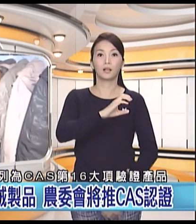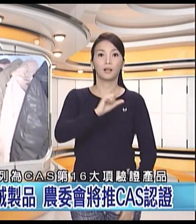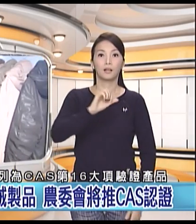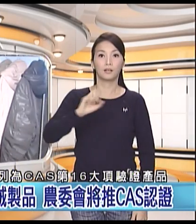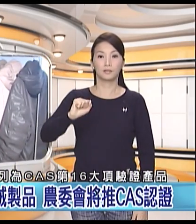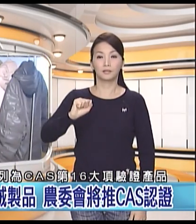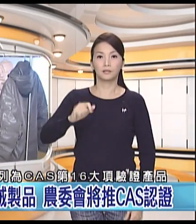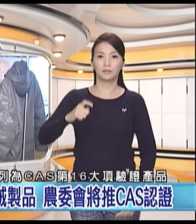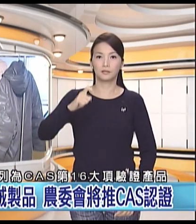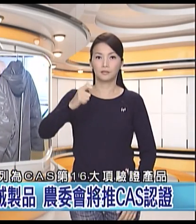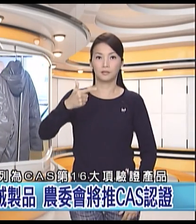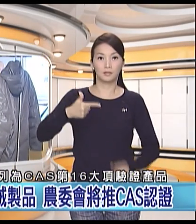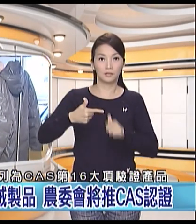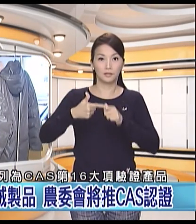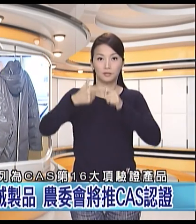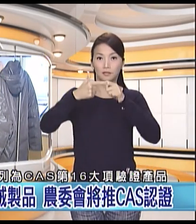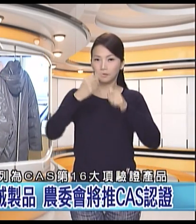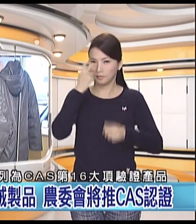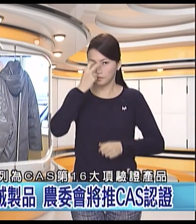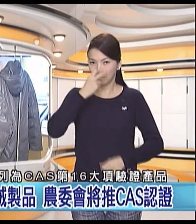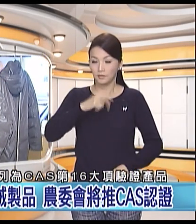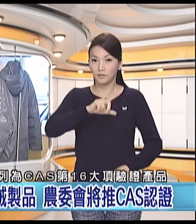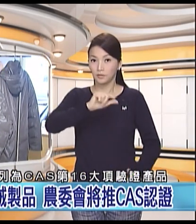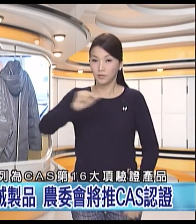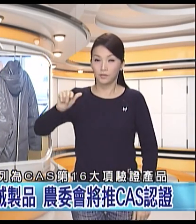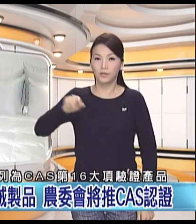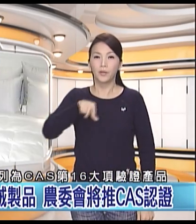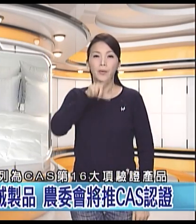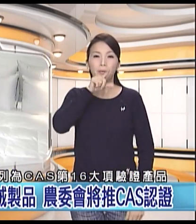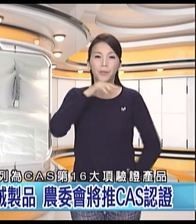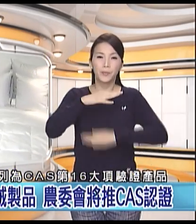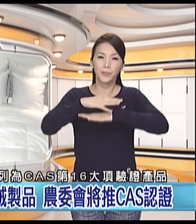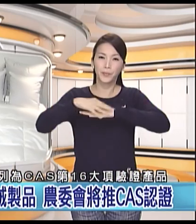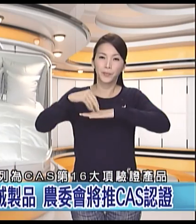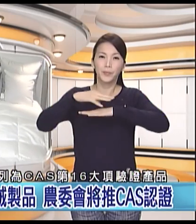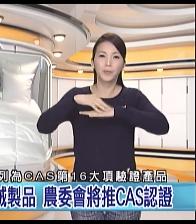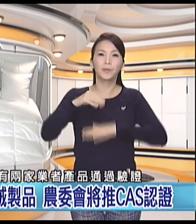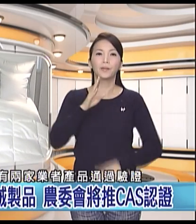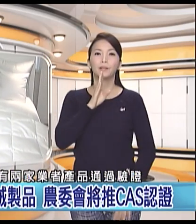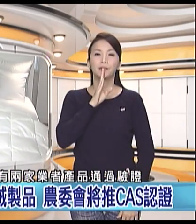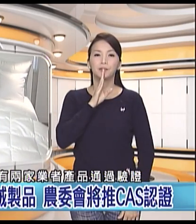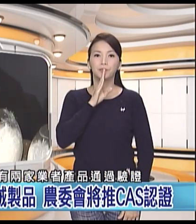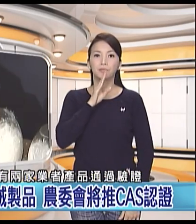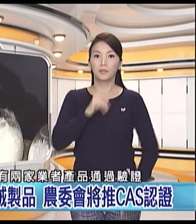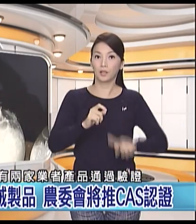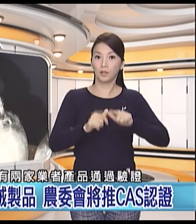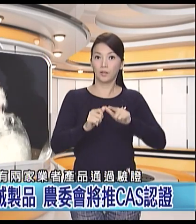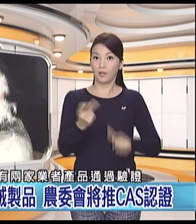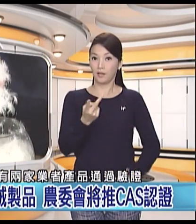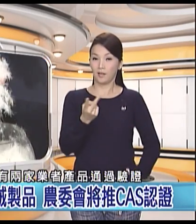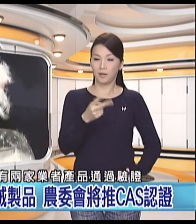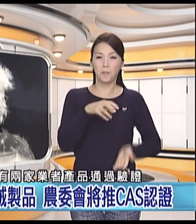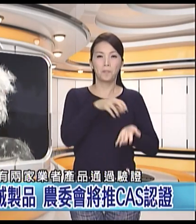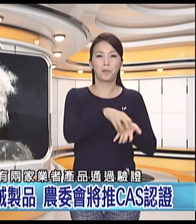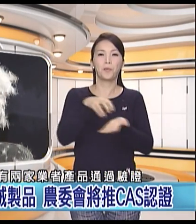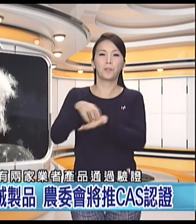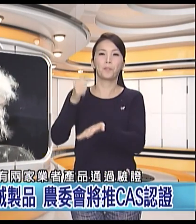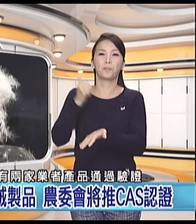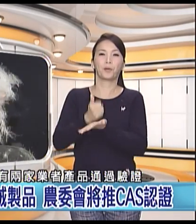列为 CAS 第16大项验证产品，目前已经有2家业者的产品